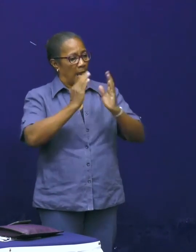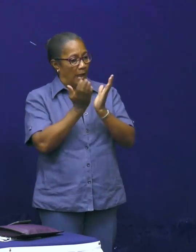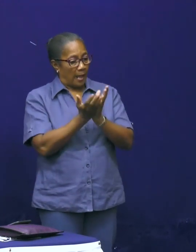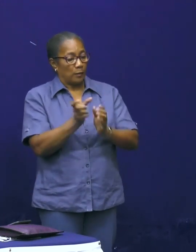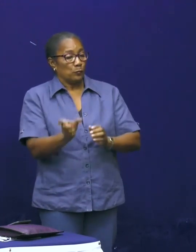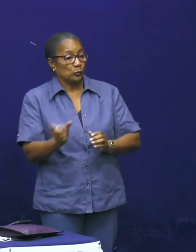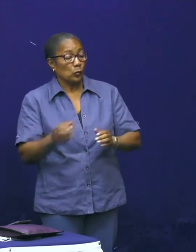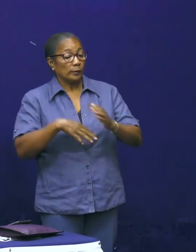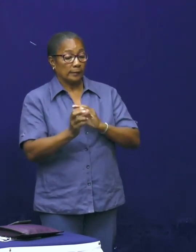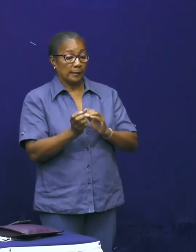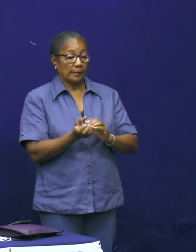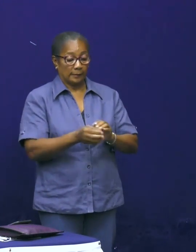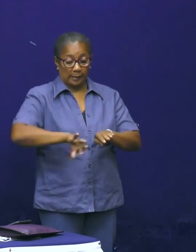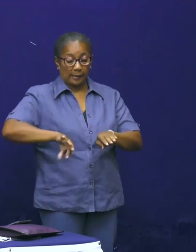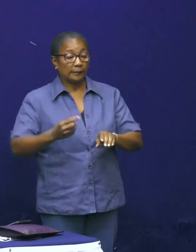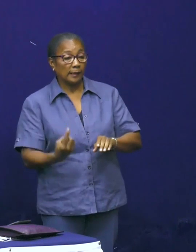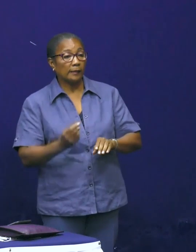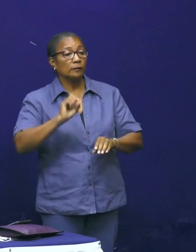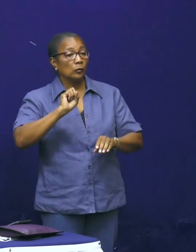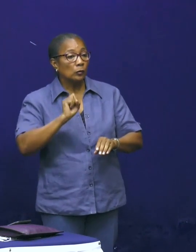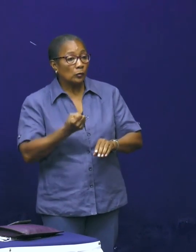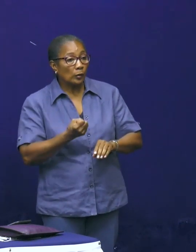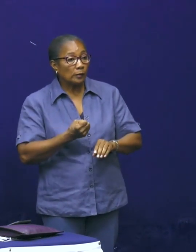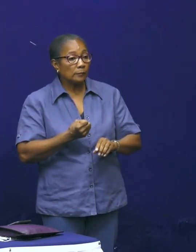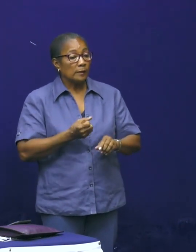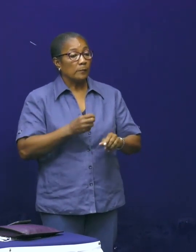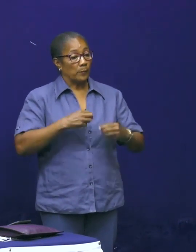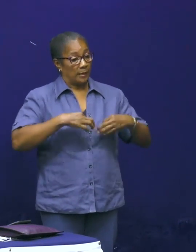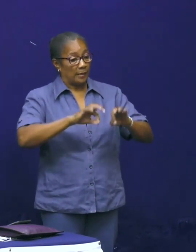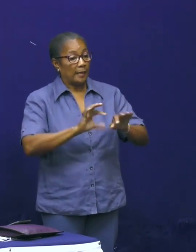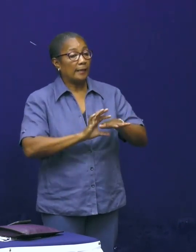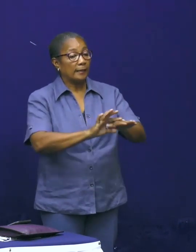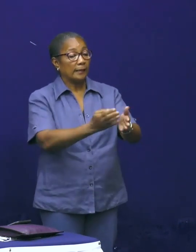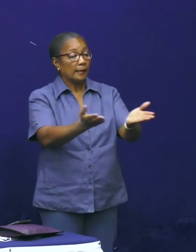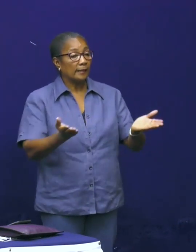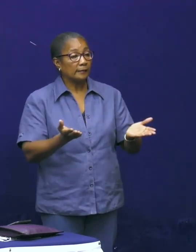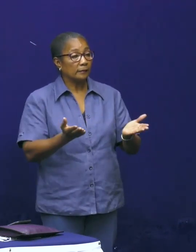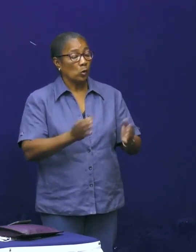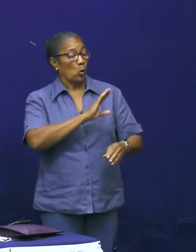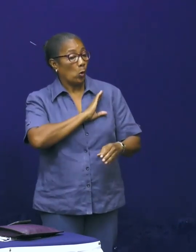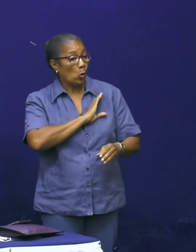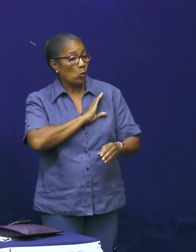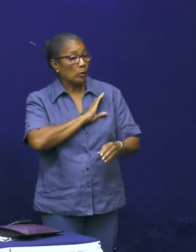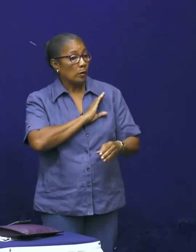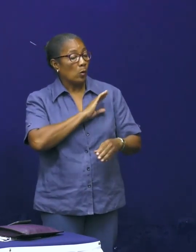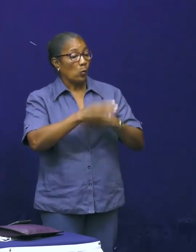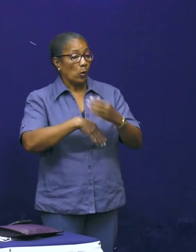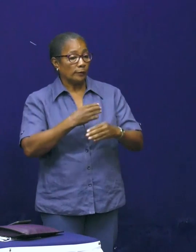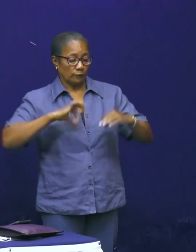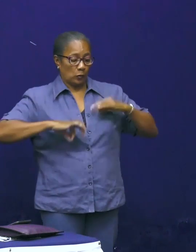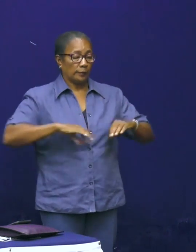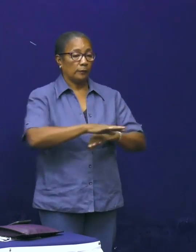personen in quarantaine kunnen psychologische begeleiding krijgen. Ook worden vanuit het